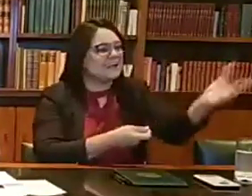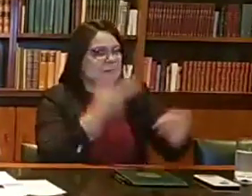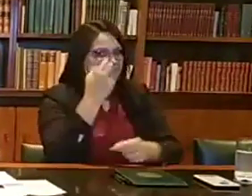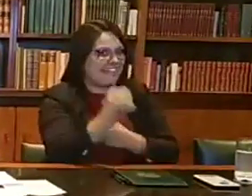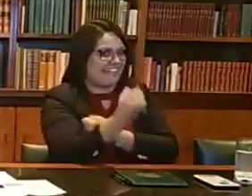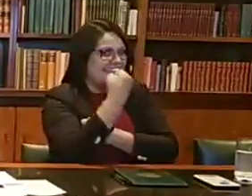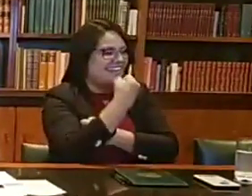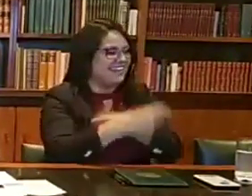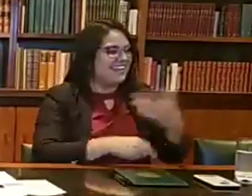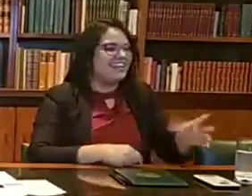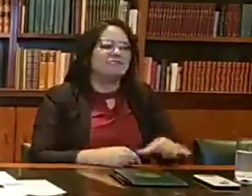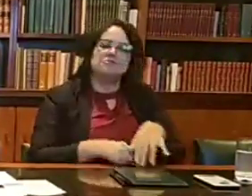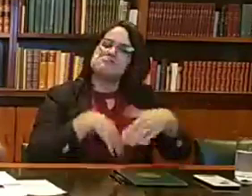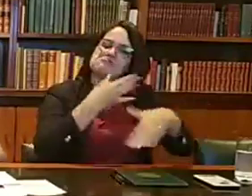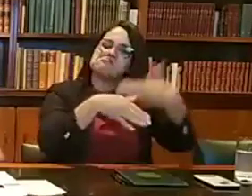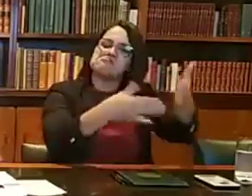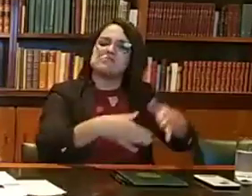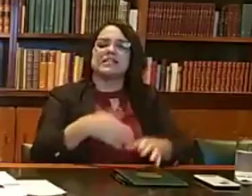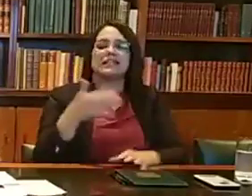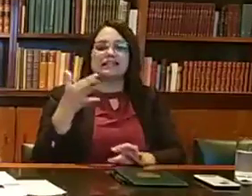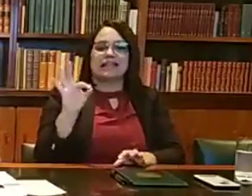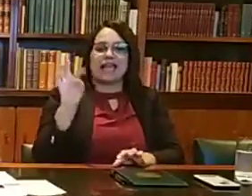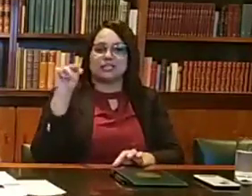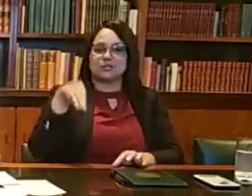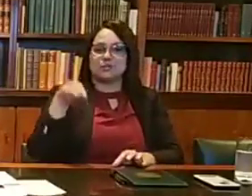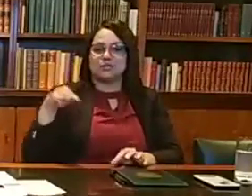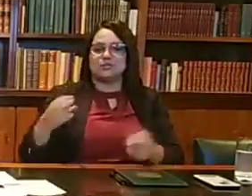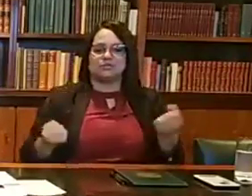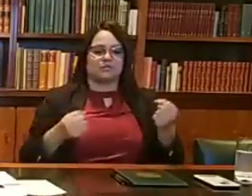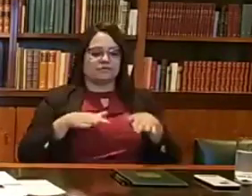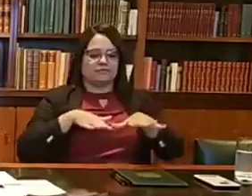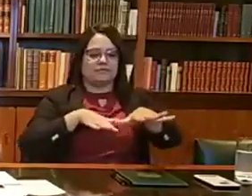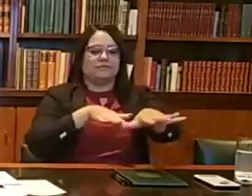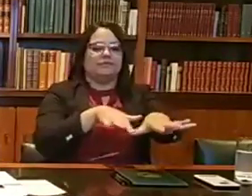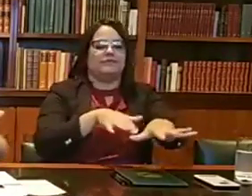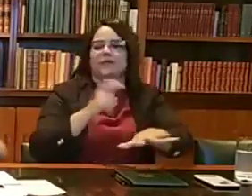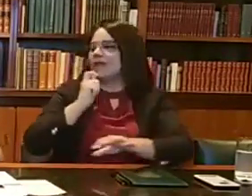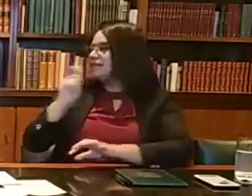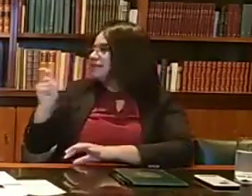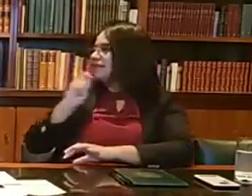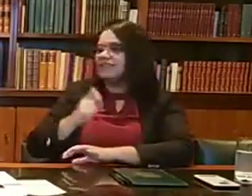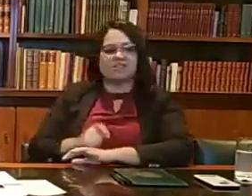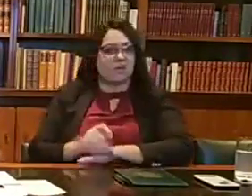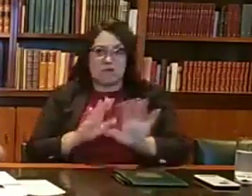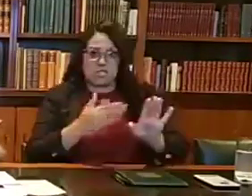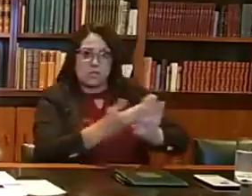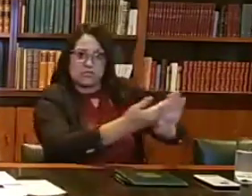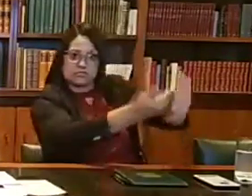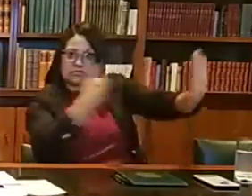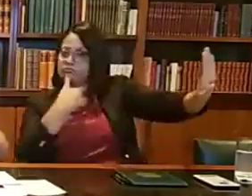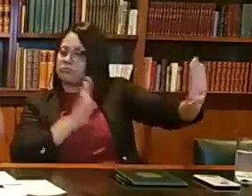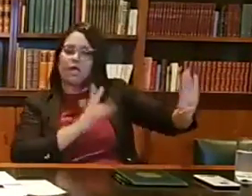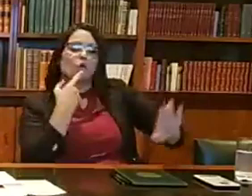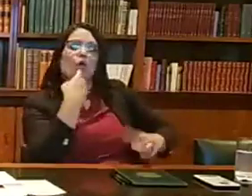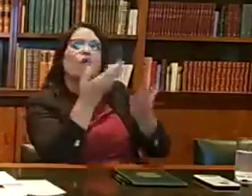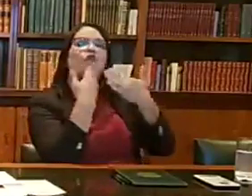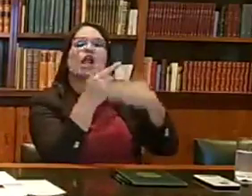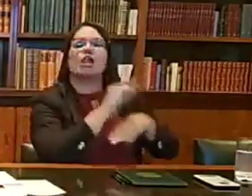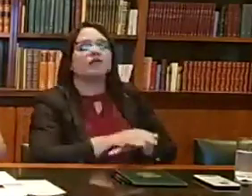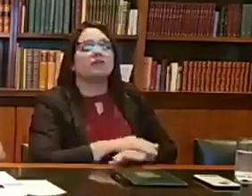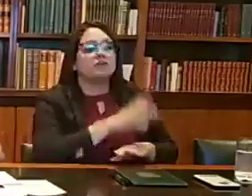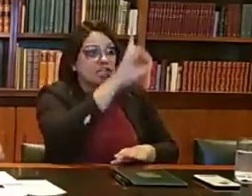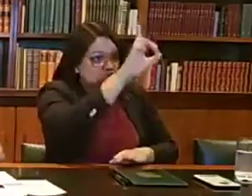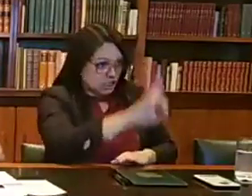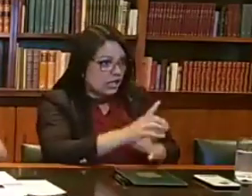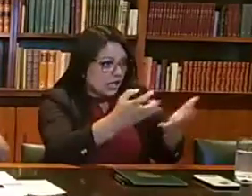aqui, deu uns 10 minutos, saí, parei para conversar com o povo, da imprensa queria me entrevistar. Eu não estou falando com a imprensa. É o direito meu, pô. É o direito de perguntar?